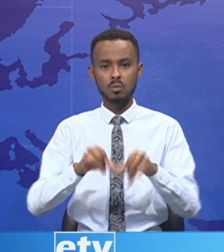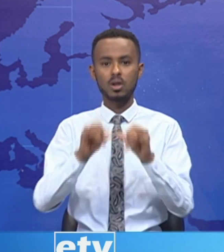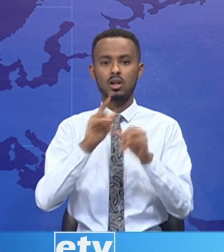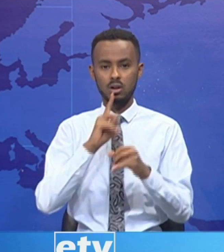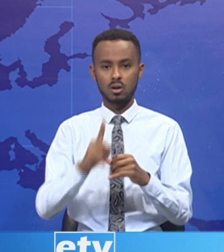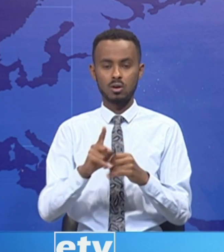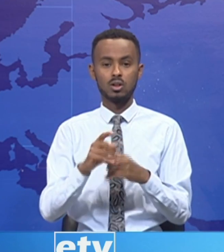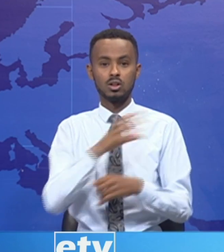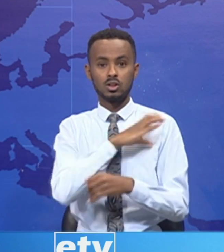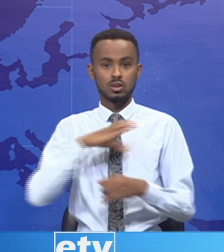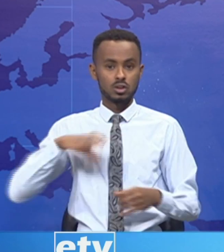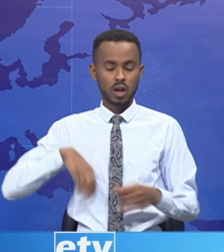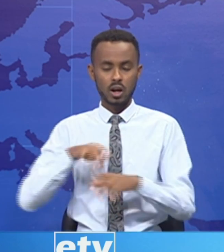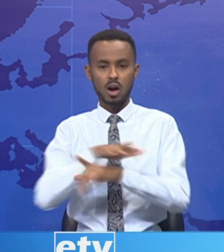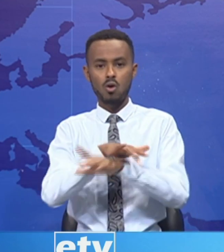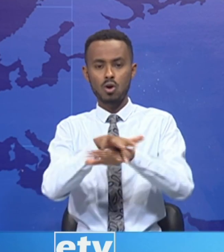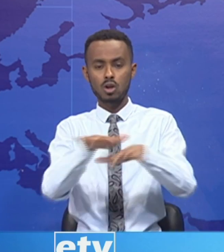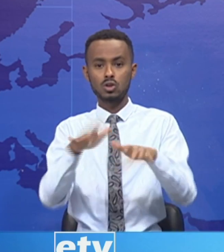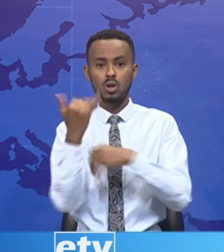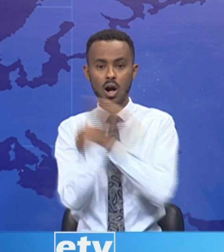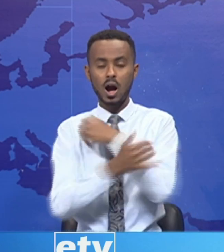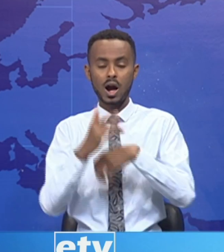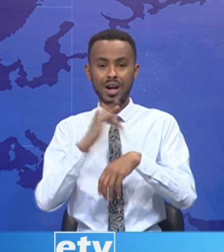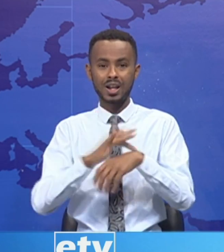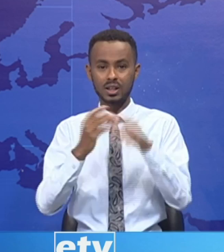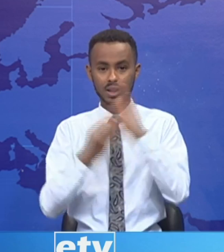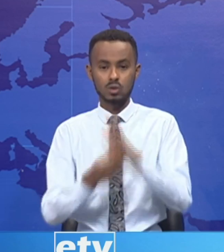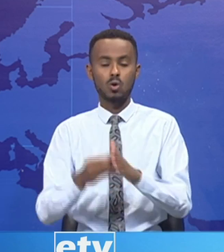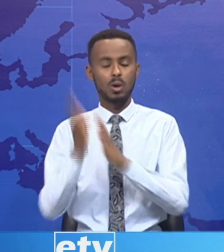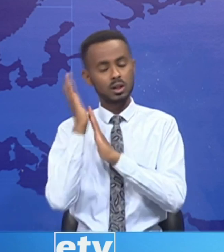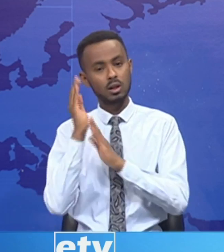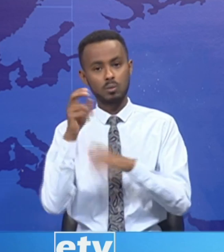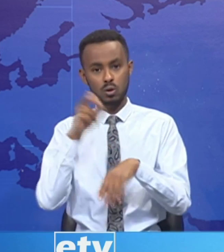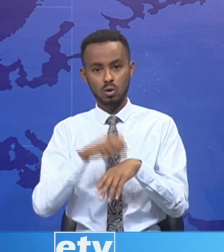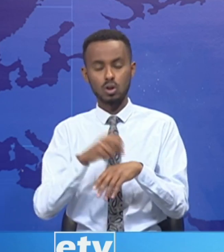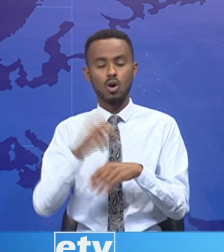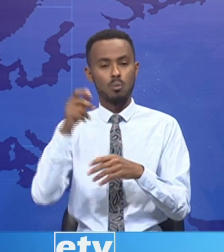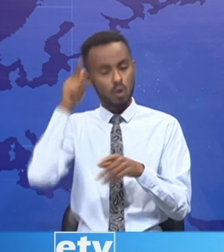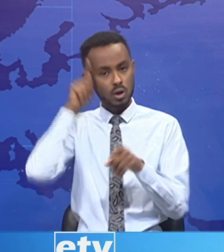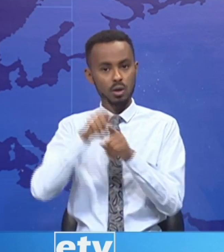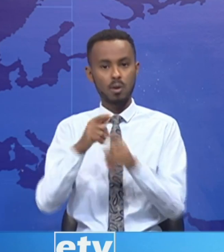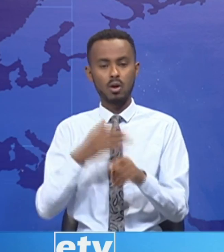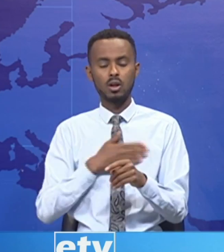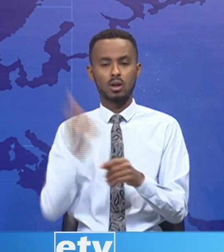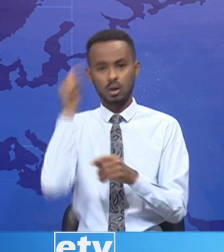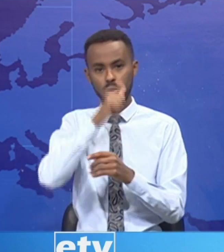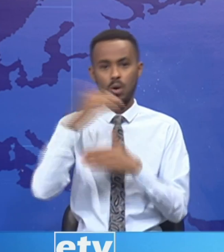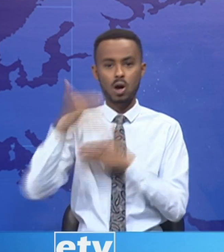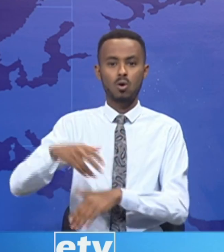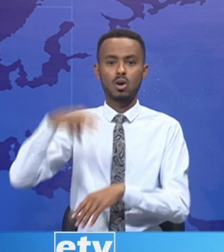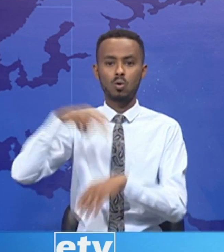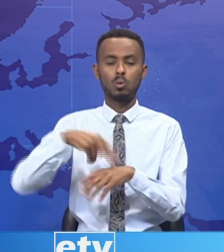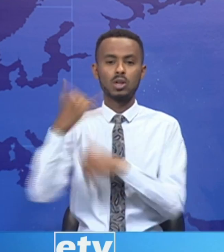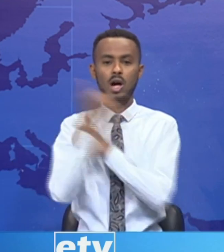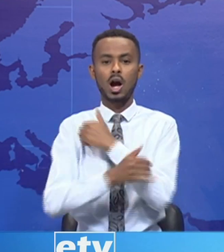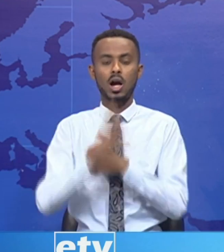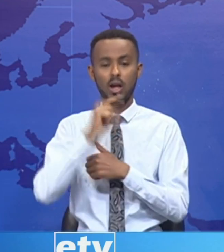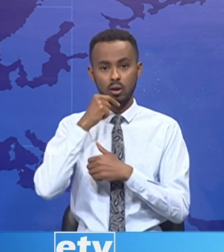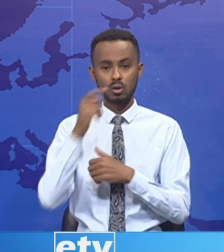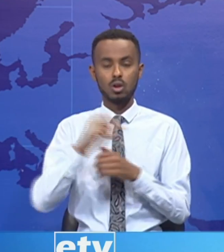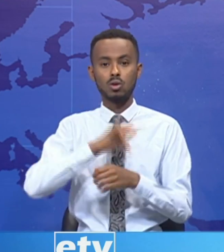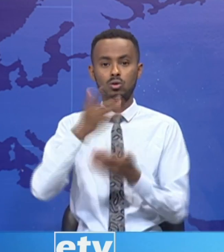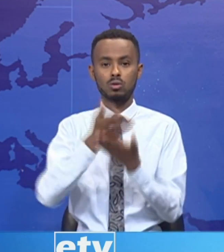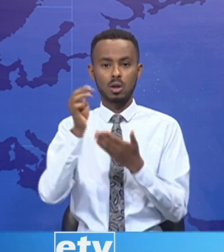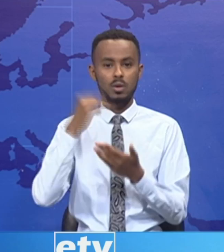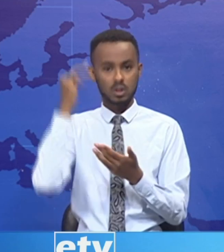ነው። ቻይና ወረርሽኙ ሀገራት ላይ ተጽዕኖ ባሳደረበት ወቅት በወንድማዊነት ከኢትዮጵያ ጎን የቆመች ሀገር ናት ያሉት የውጭ